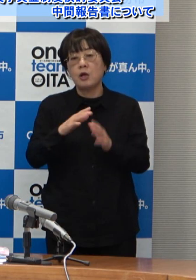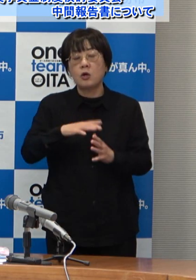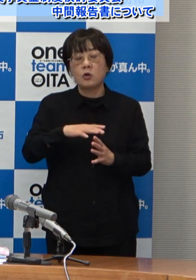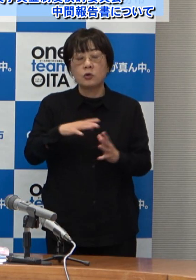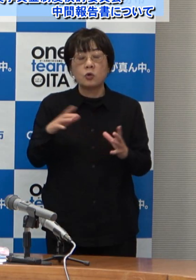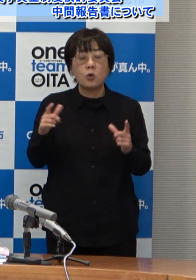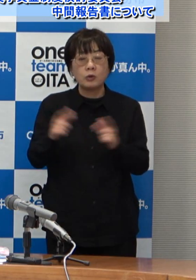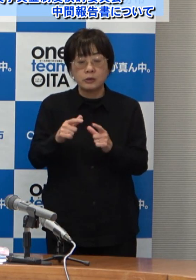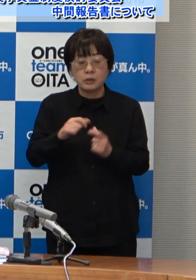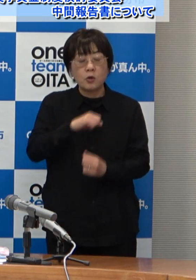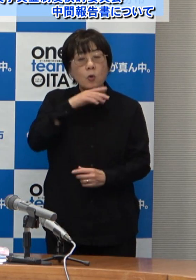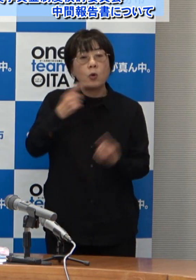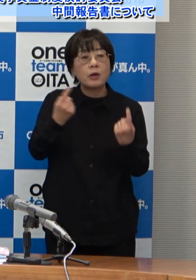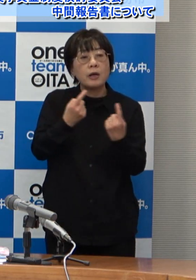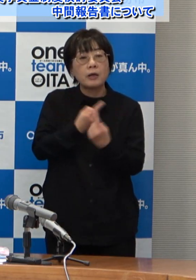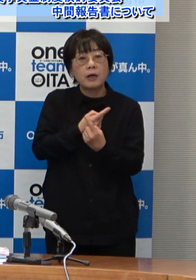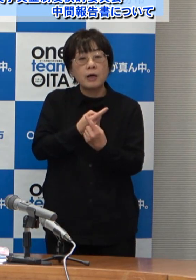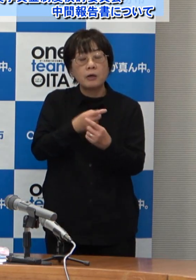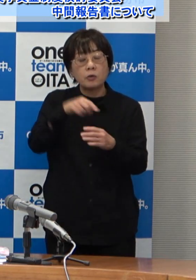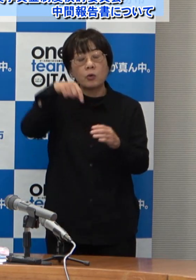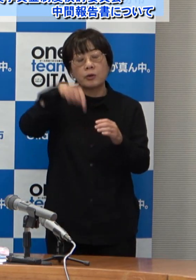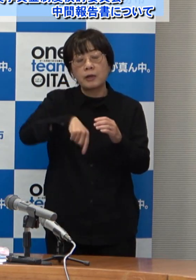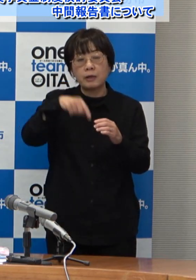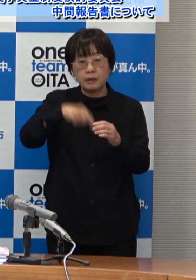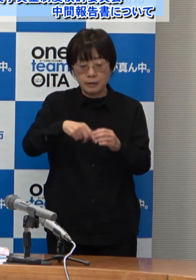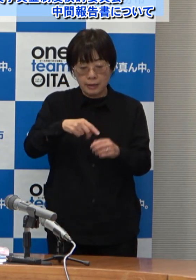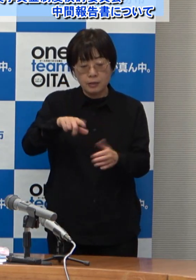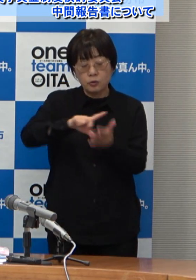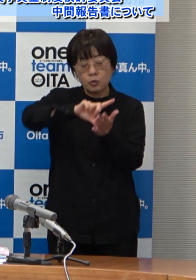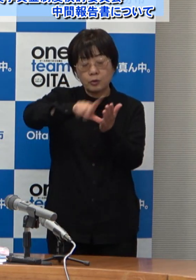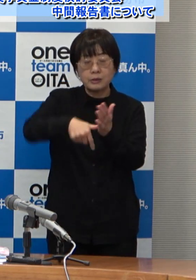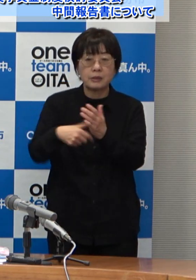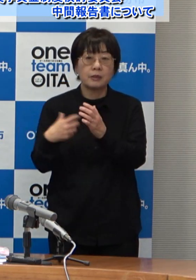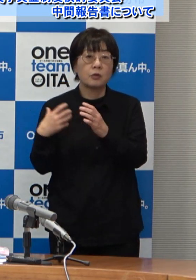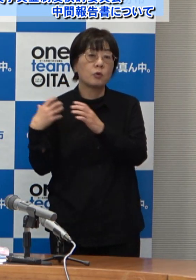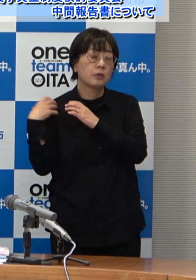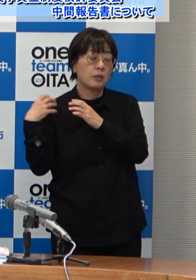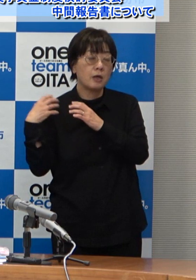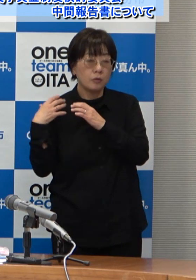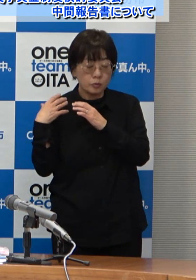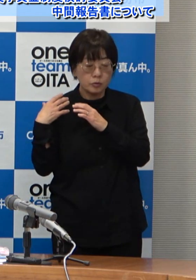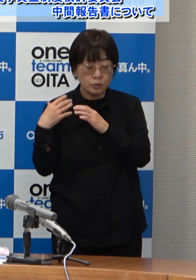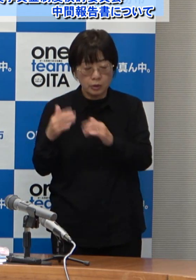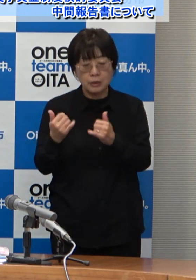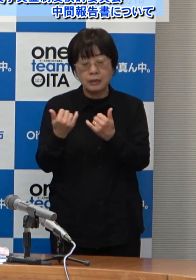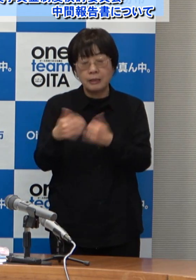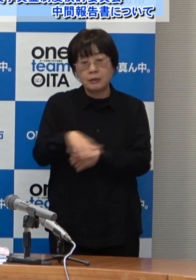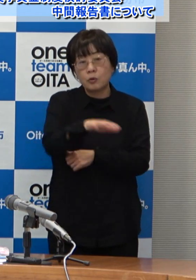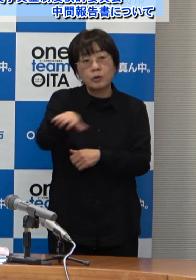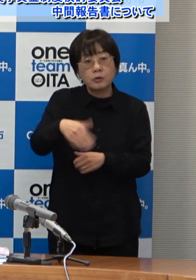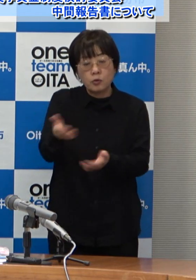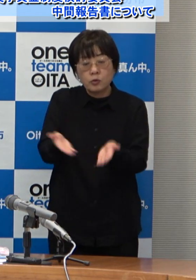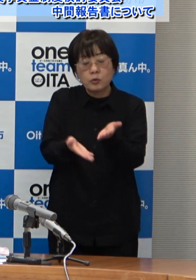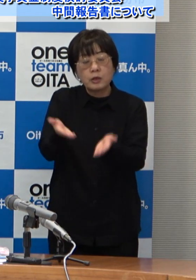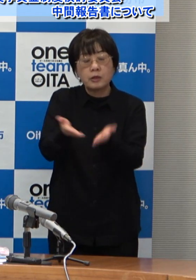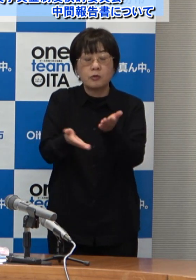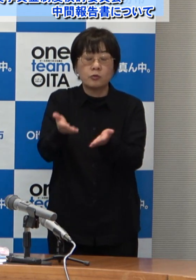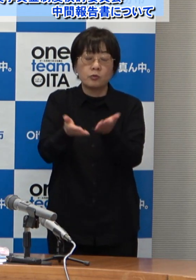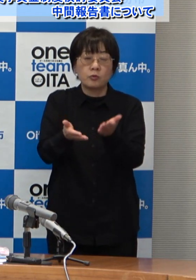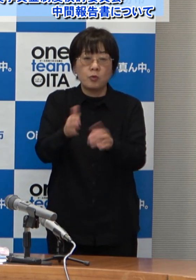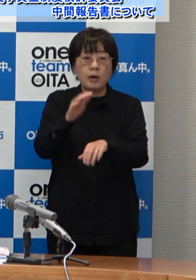担う人材確保につながる取り組みは重要だと思いますので将来大田市に帰っ